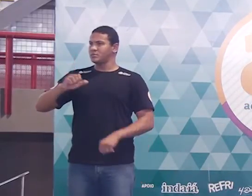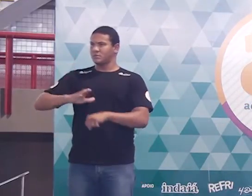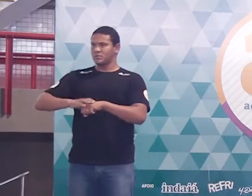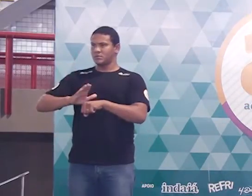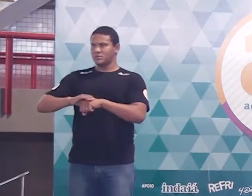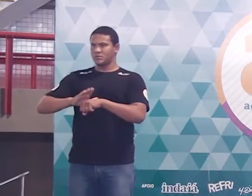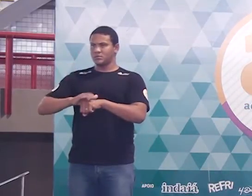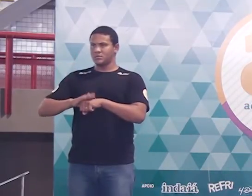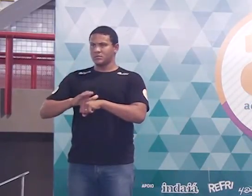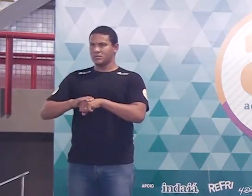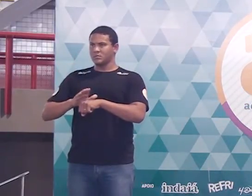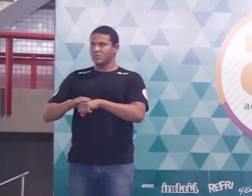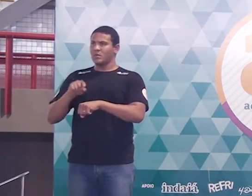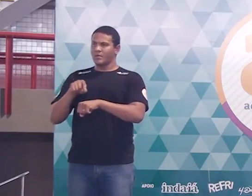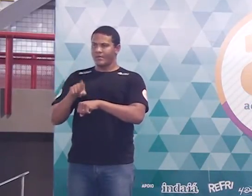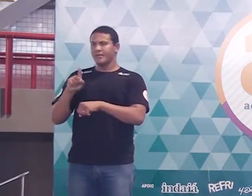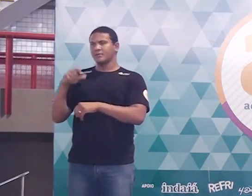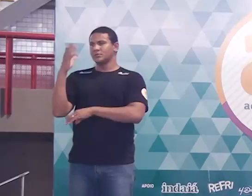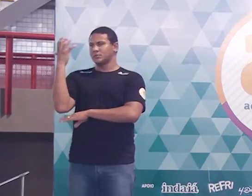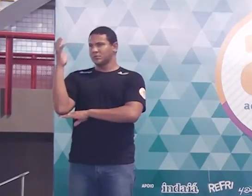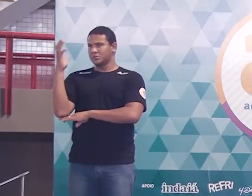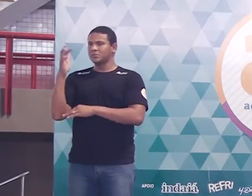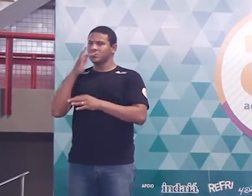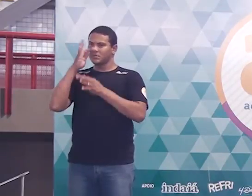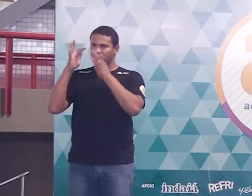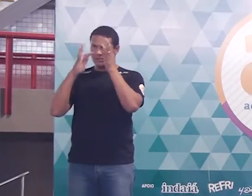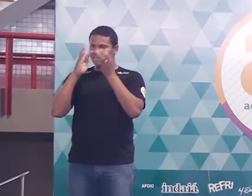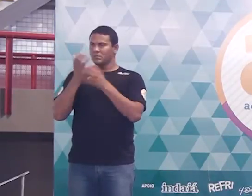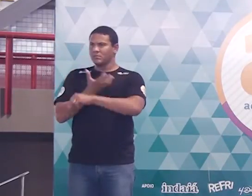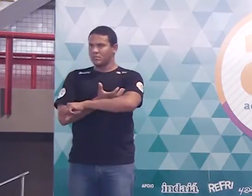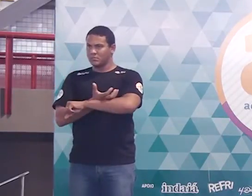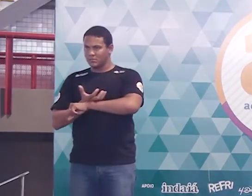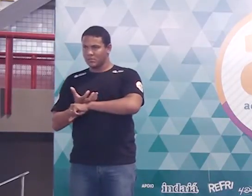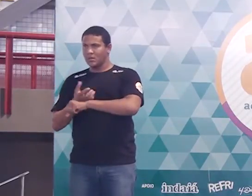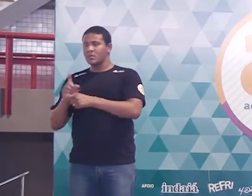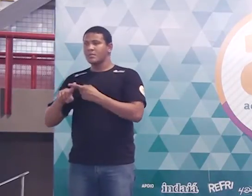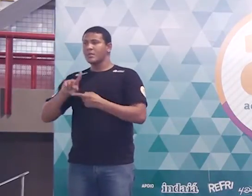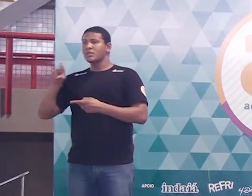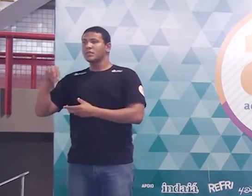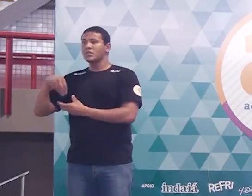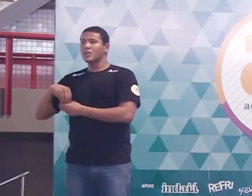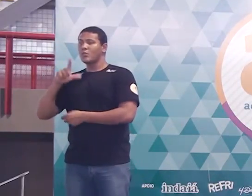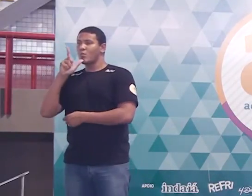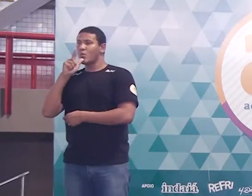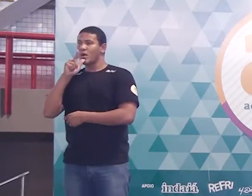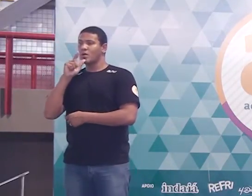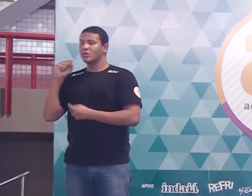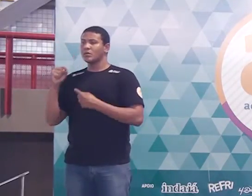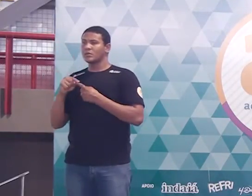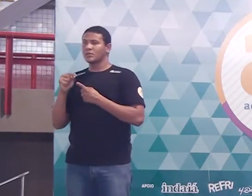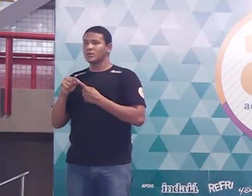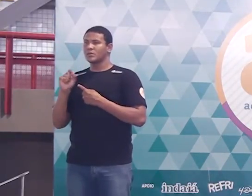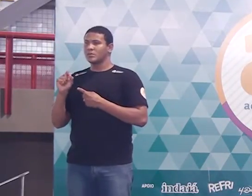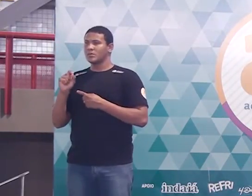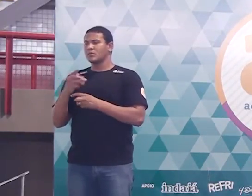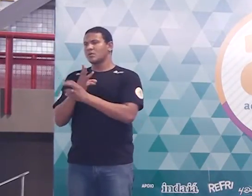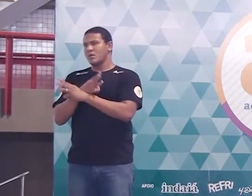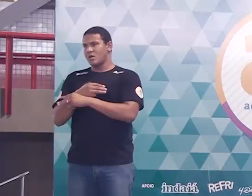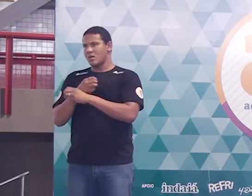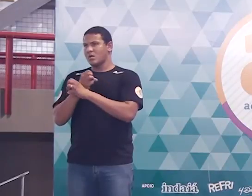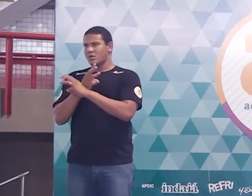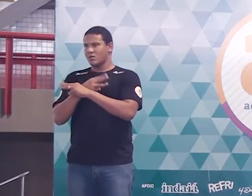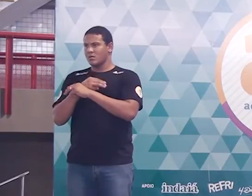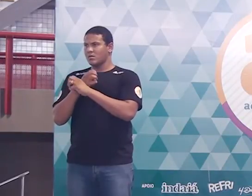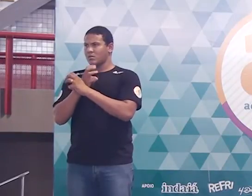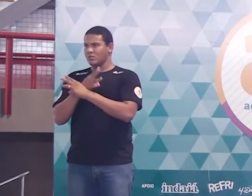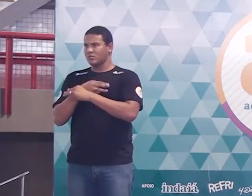faz esse papel? As plantas. E nos ecossistemas aquáticos, quem é que faz esse papel? O fitoplâncton.